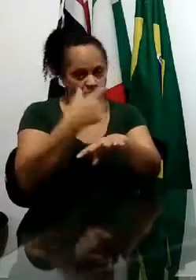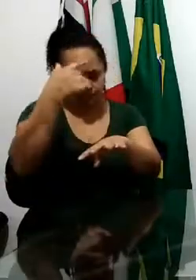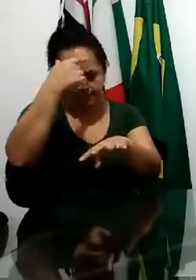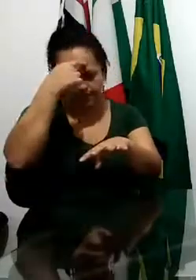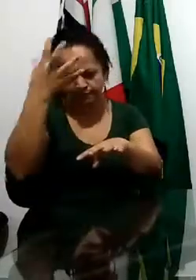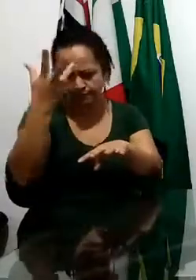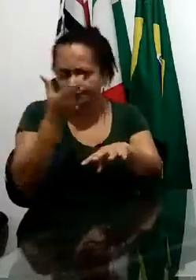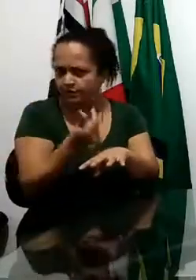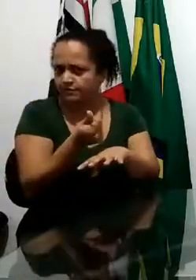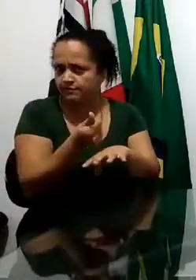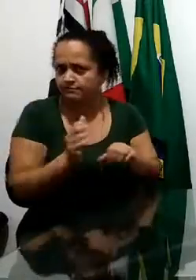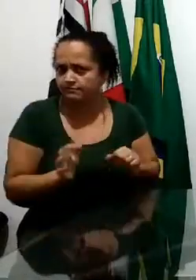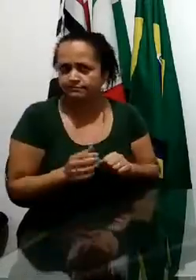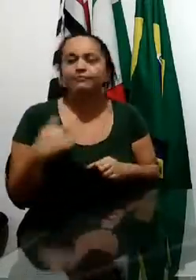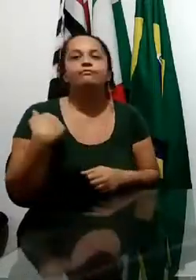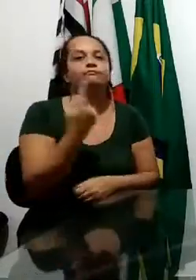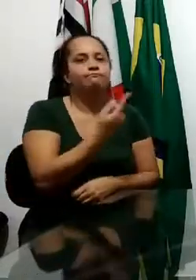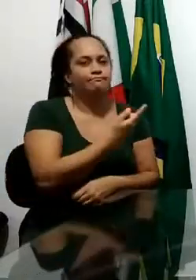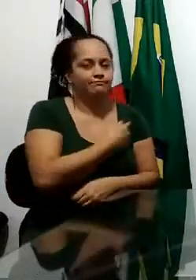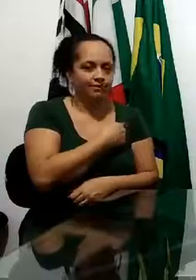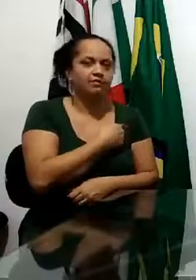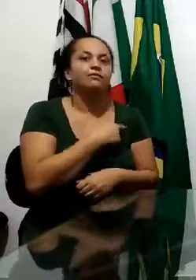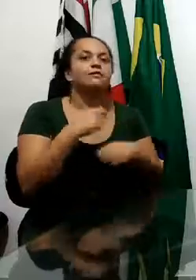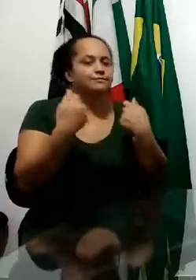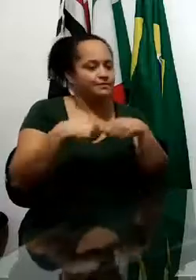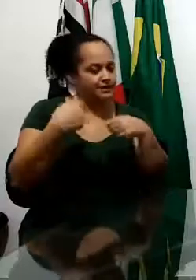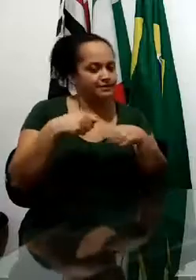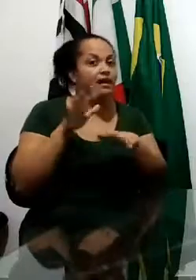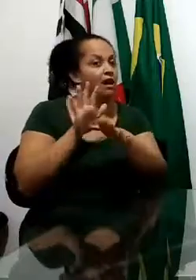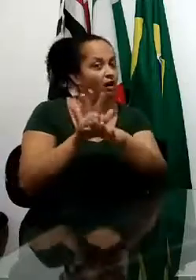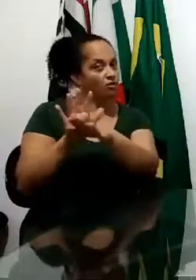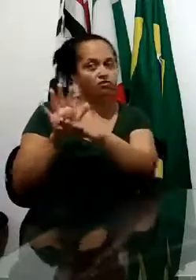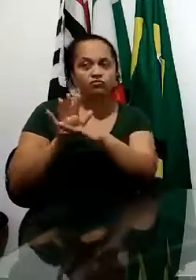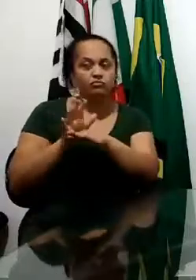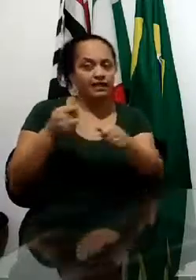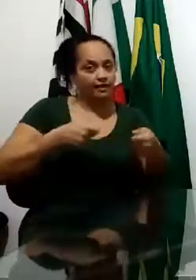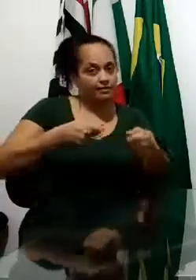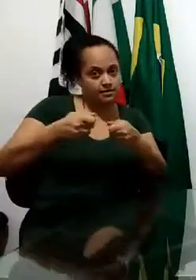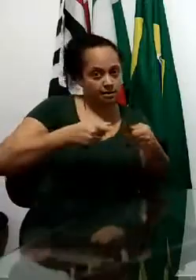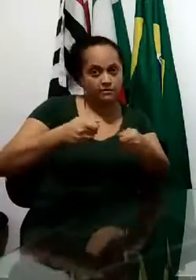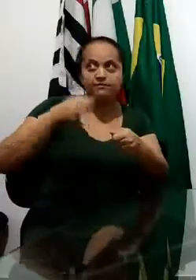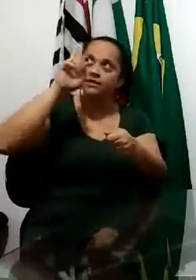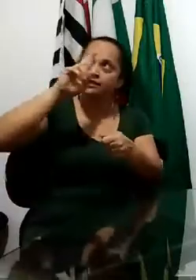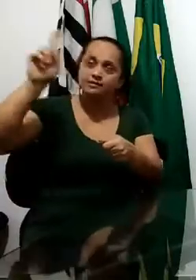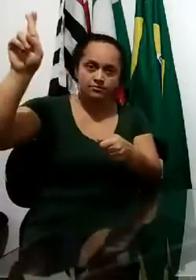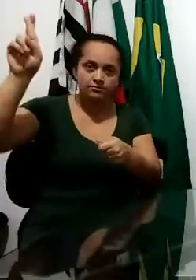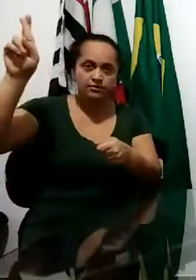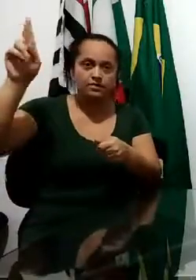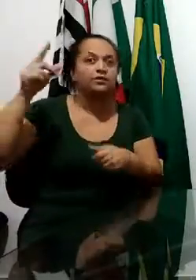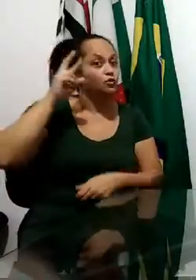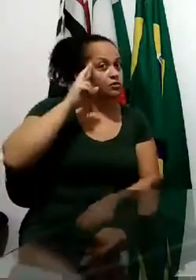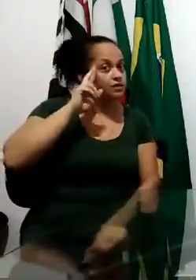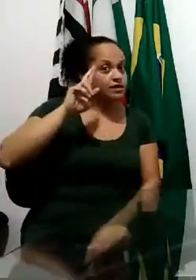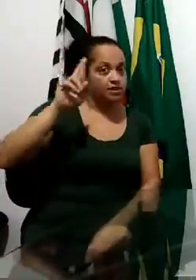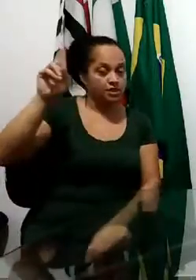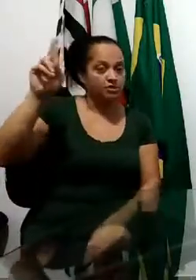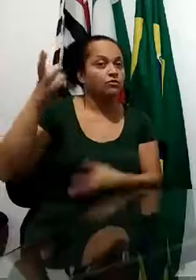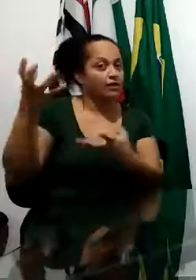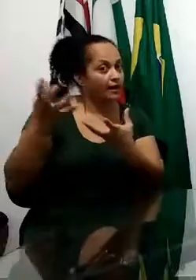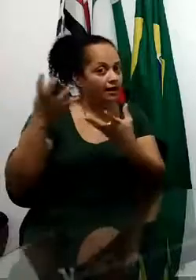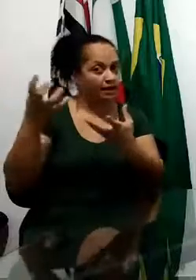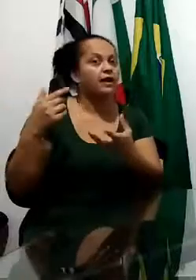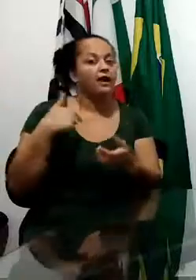corpo. Nós somos mordomos do reino de Deus e o Senhor conta comigo e com você, né?